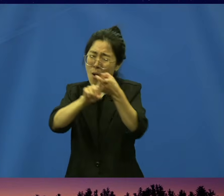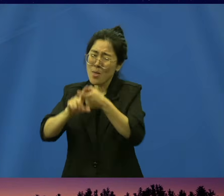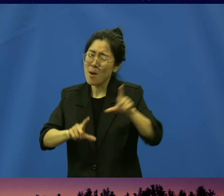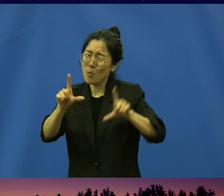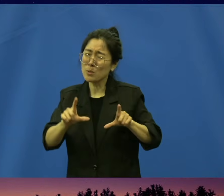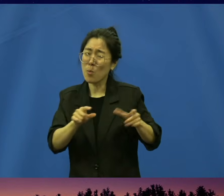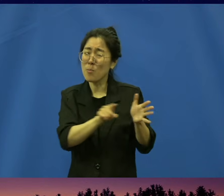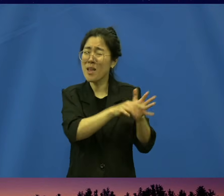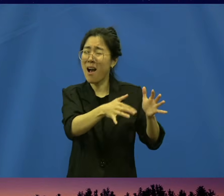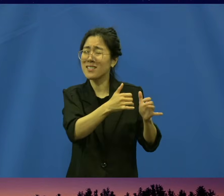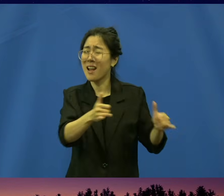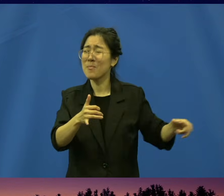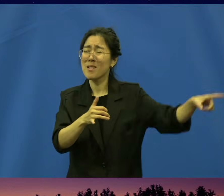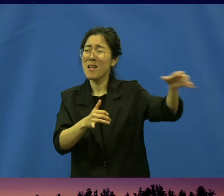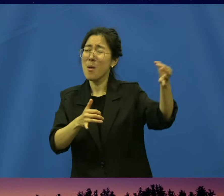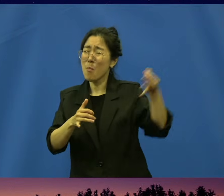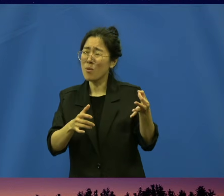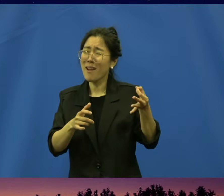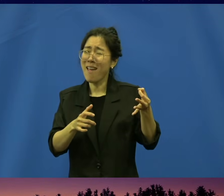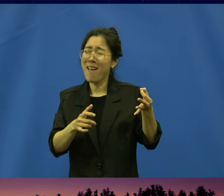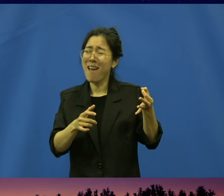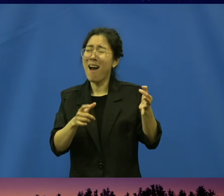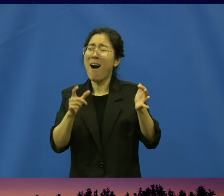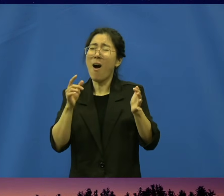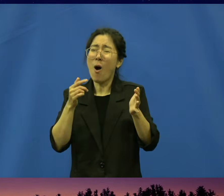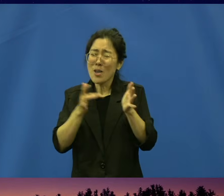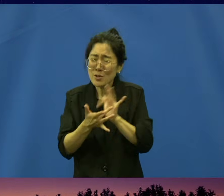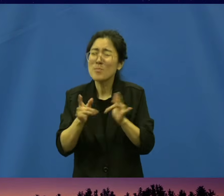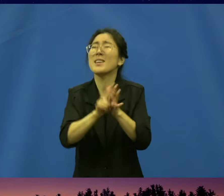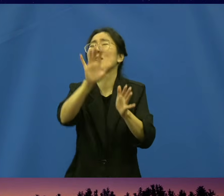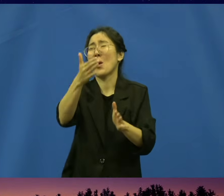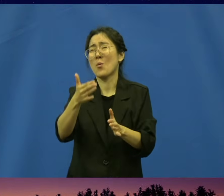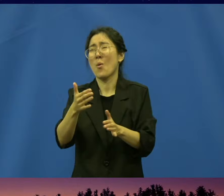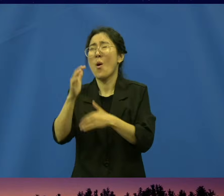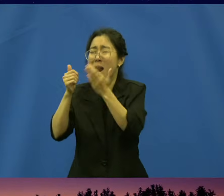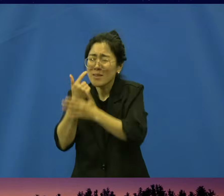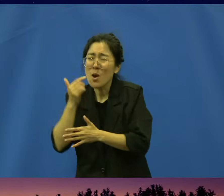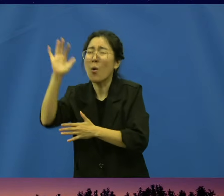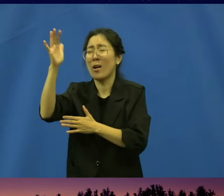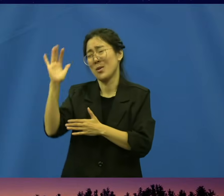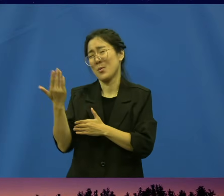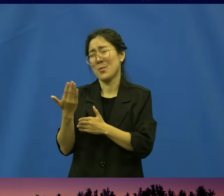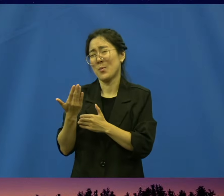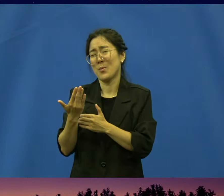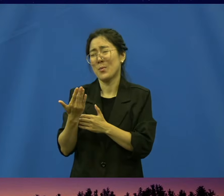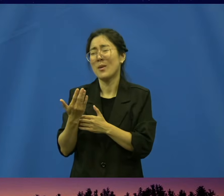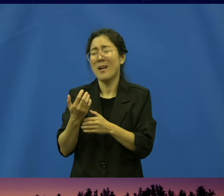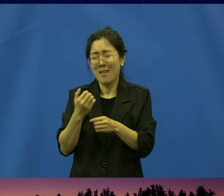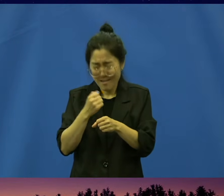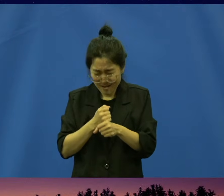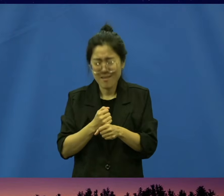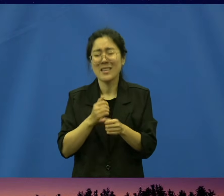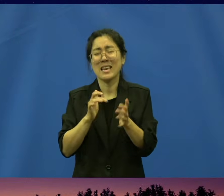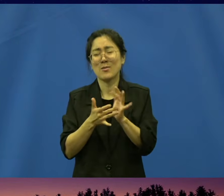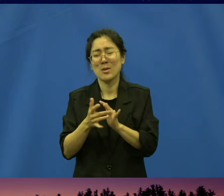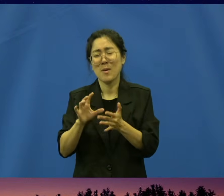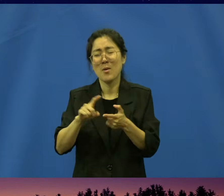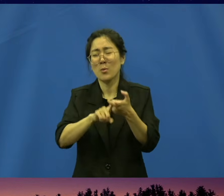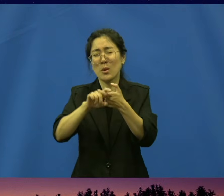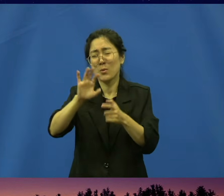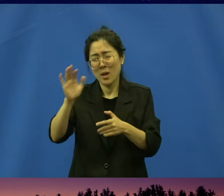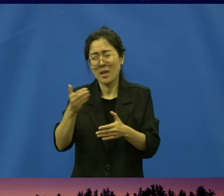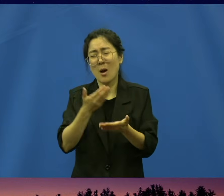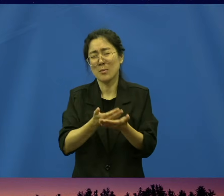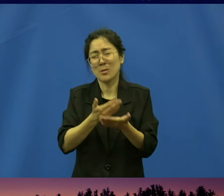하나님께 영광을 돌려 우리에게 함께 예수 공동체 안에 들어오는 가족들이 되게 인도하여 주시옵소서.